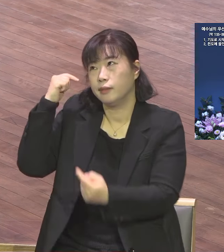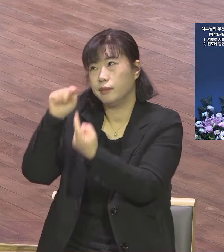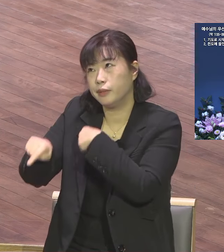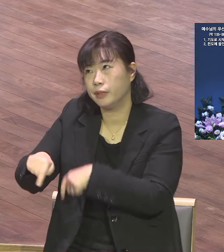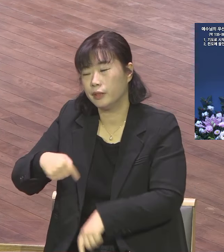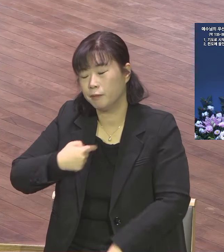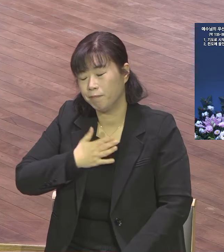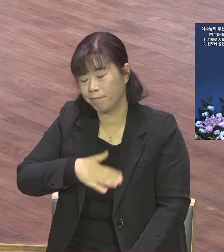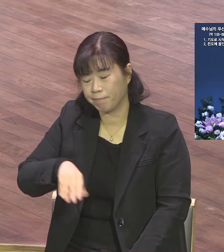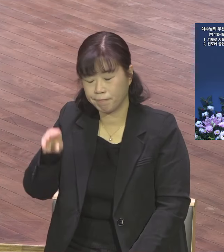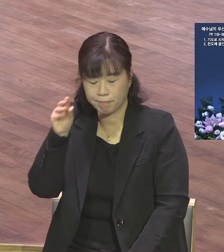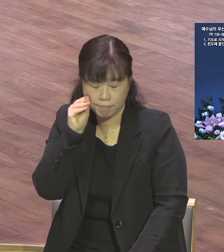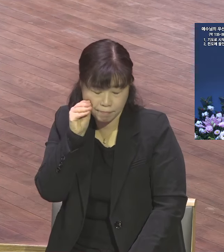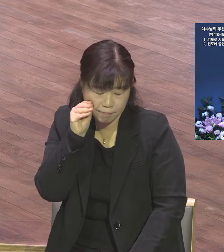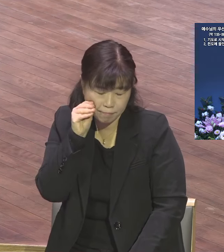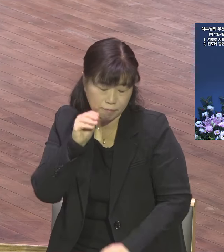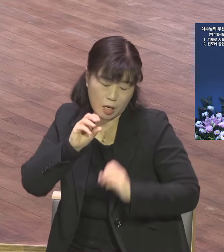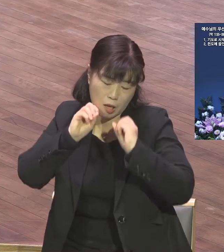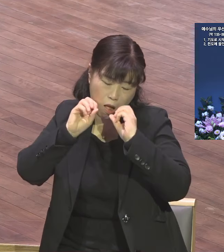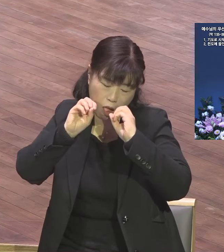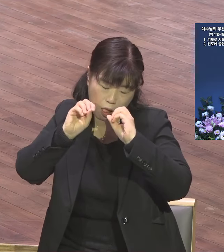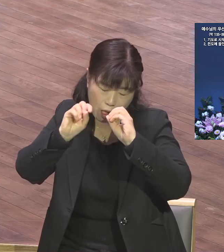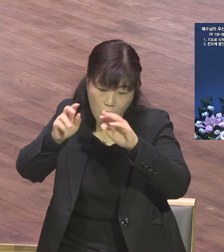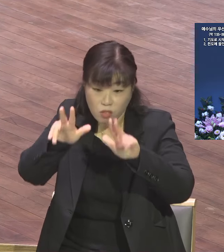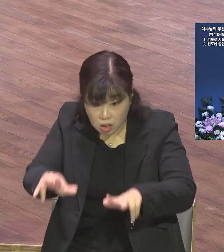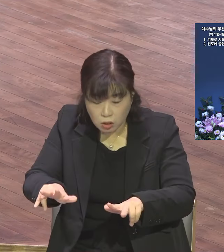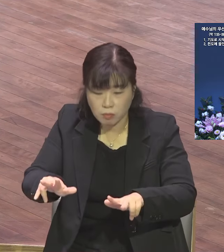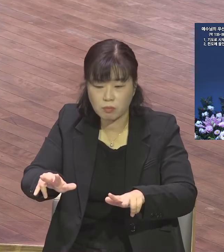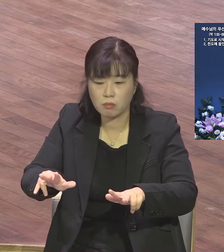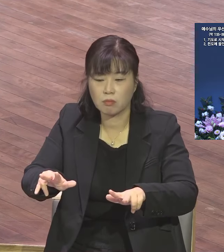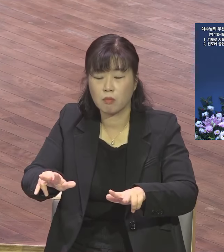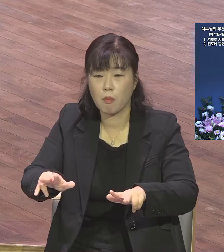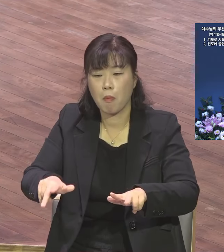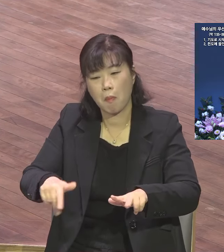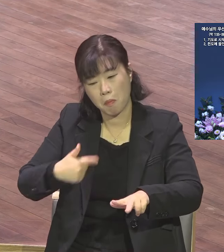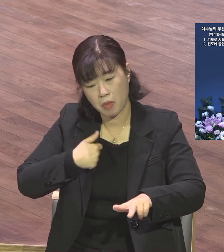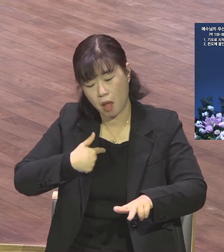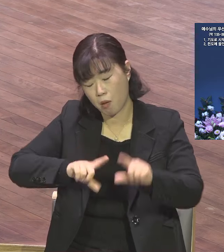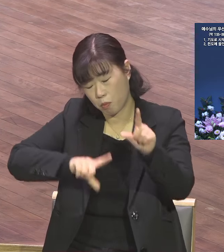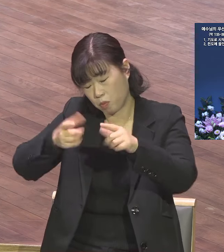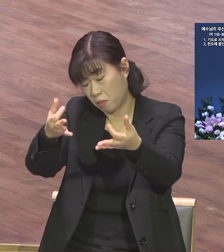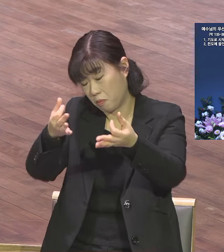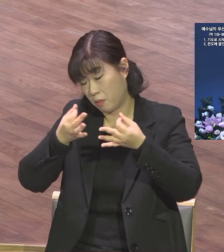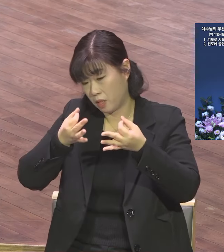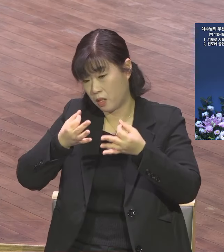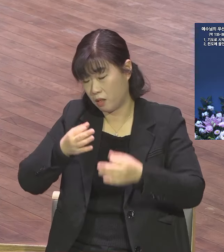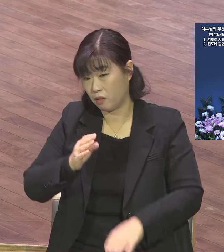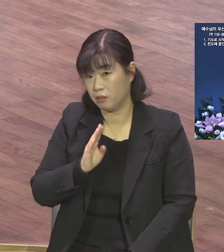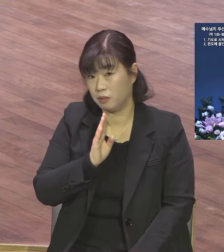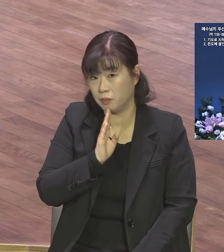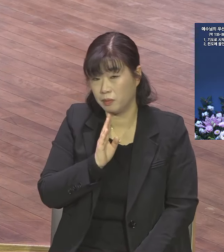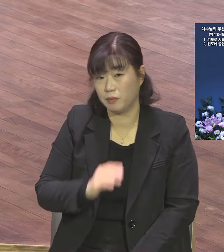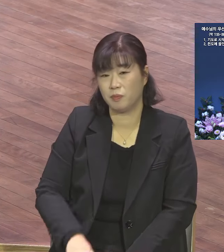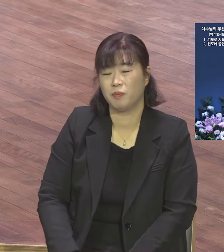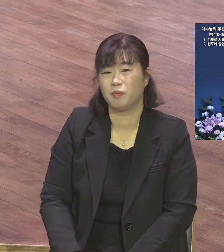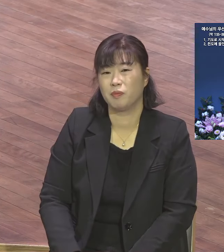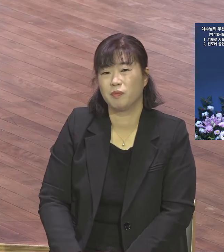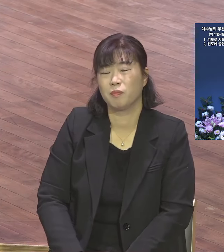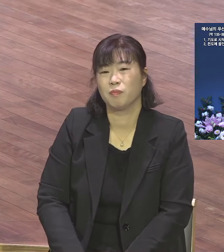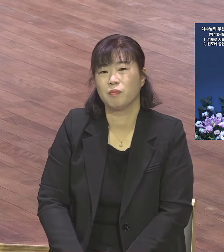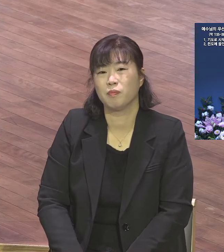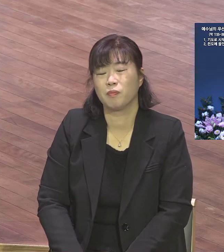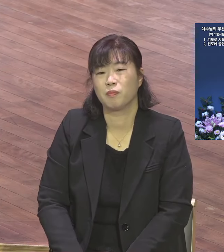셈을 얻고 본문 39절처럼 온 갈릴리에 다니시며 전도하시고 또 귀신을 쫓아내시고 하나님 나라 확장하는데